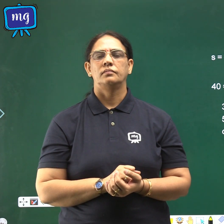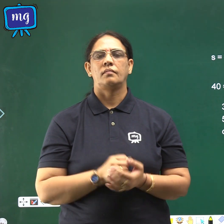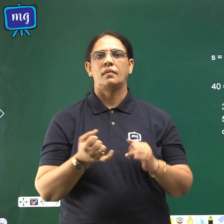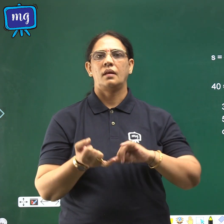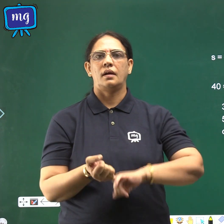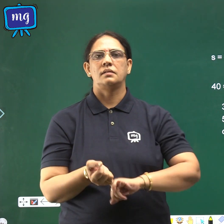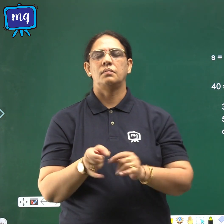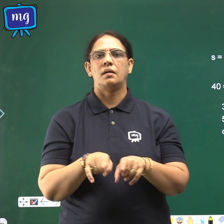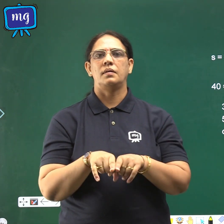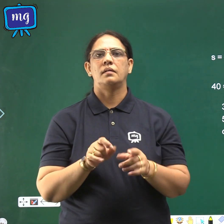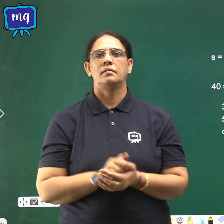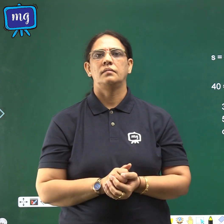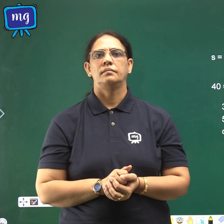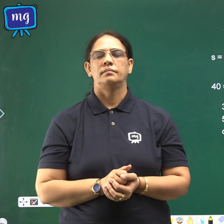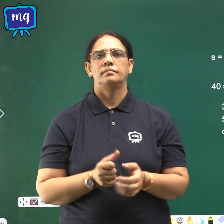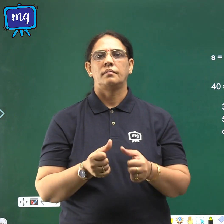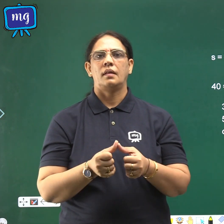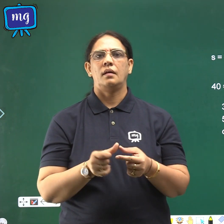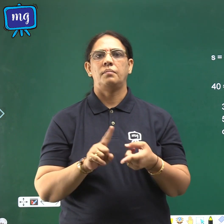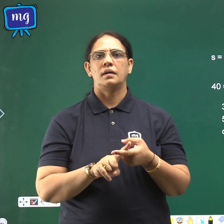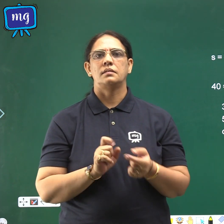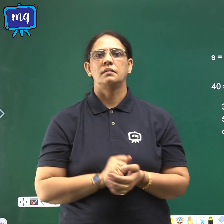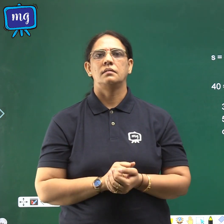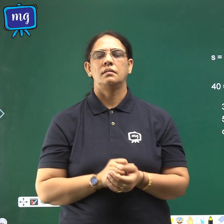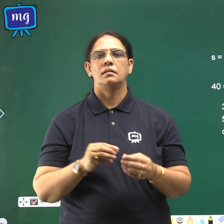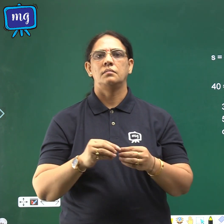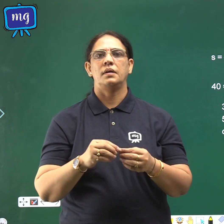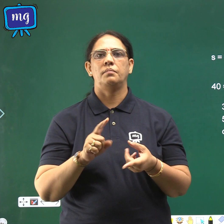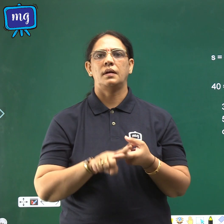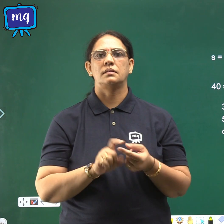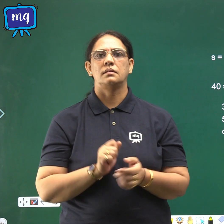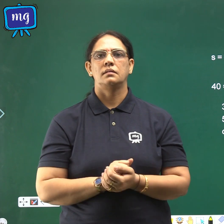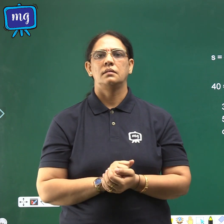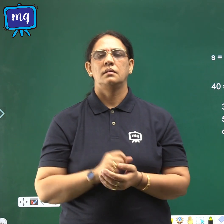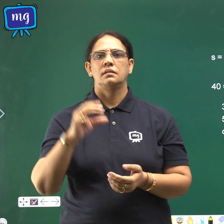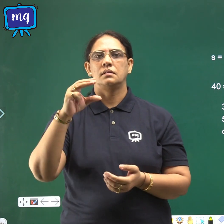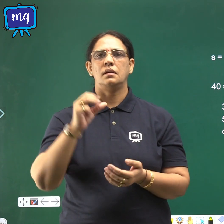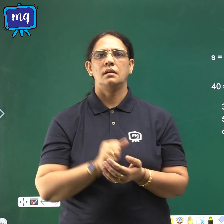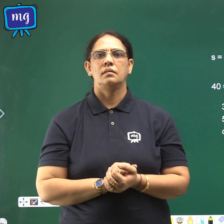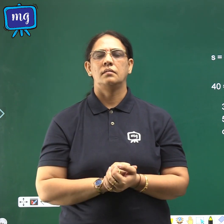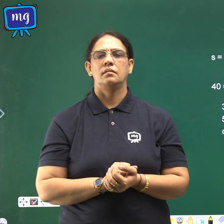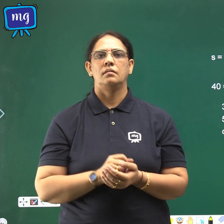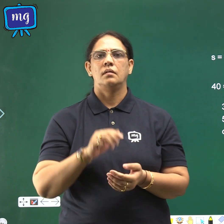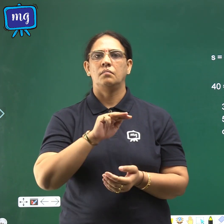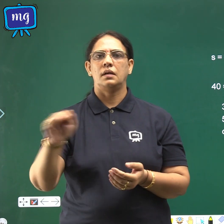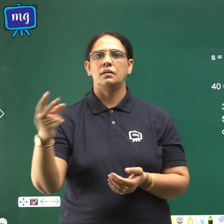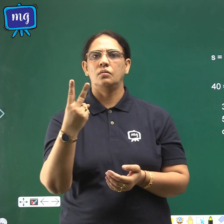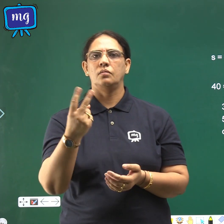S बराबर A प्लस B प्लस C बटे